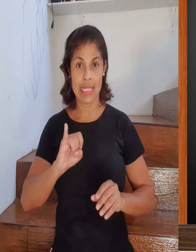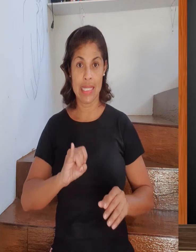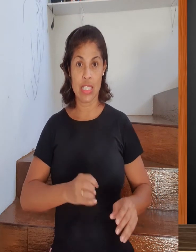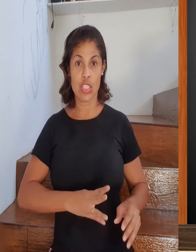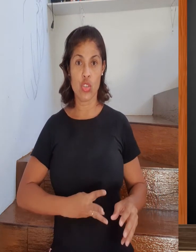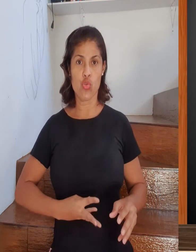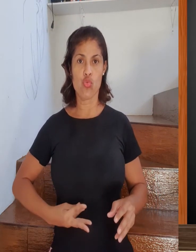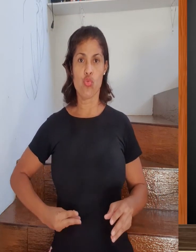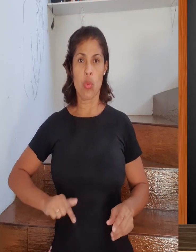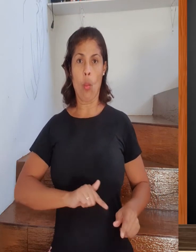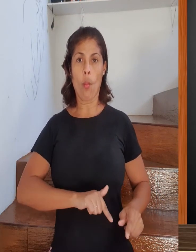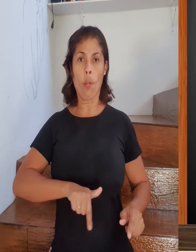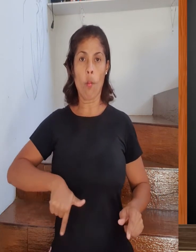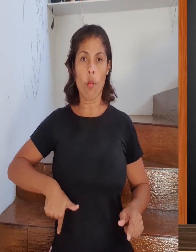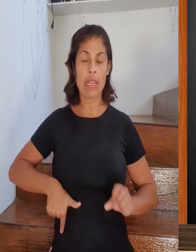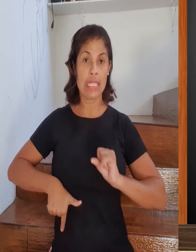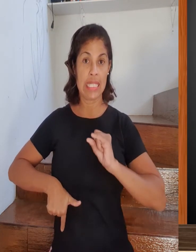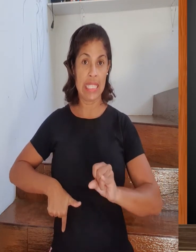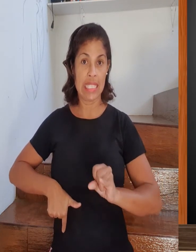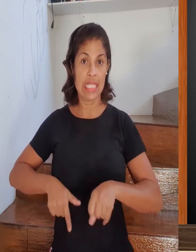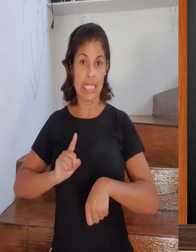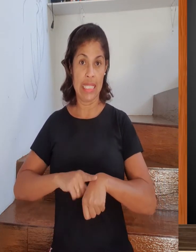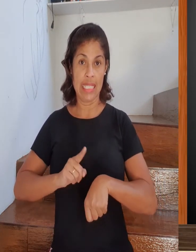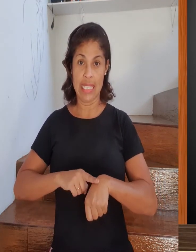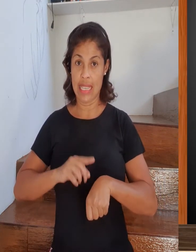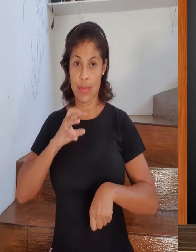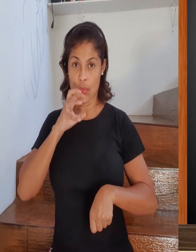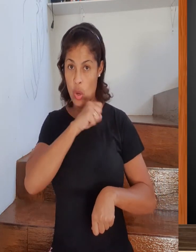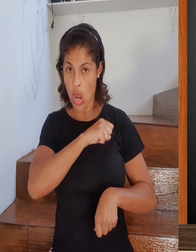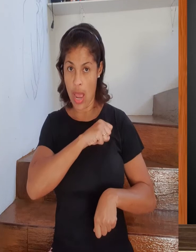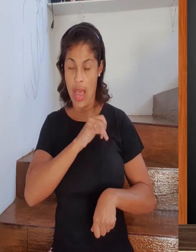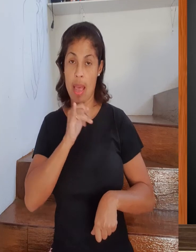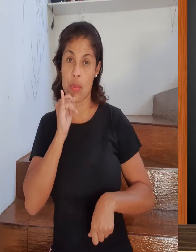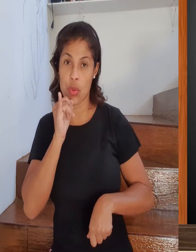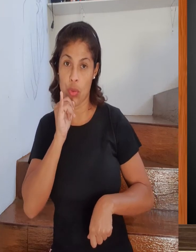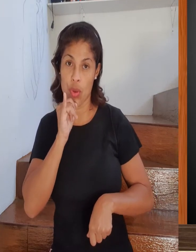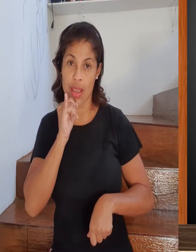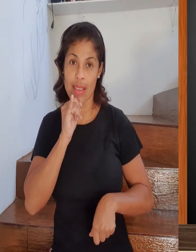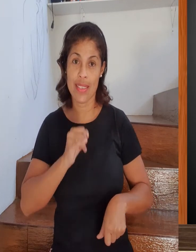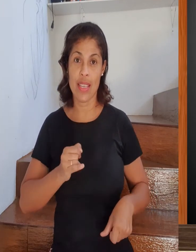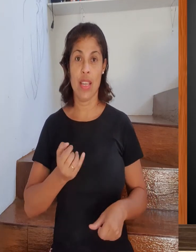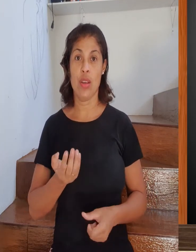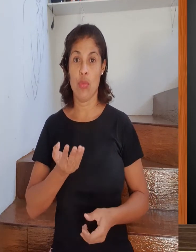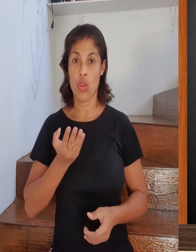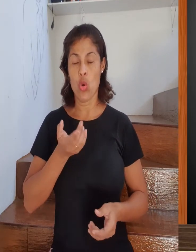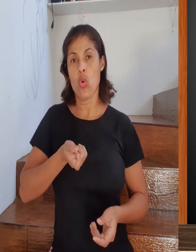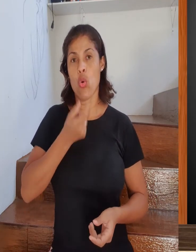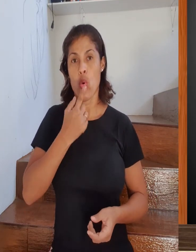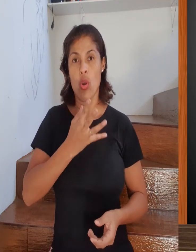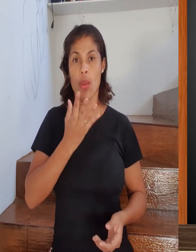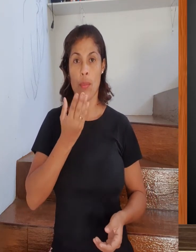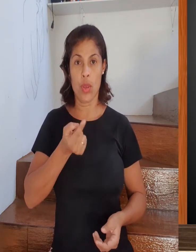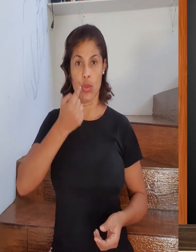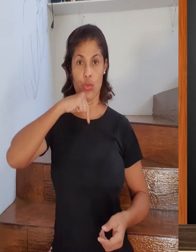o esvaziamento gástrico, quanto menor o seu tempo, ou seja, quanto mais rapidamente